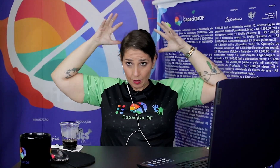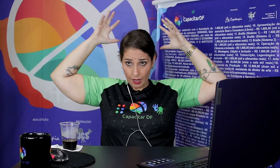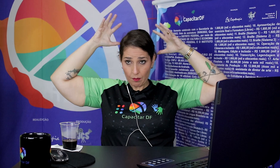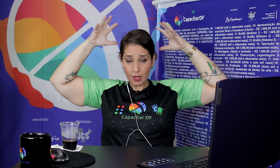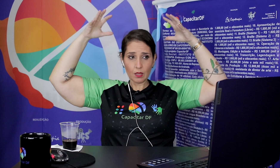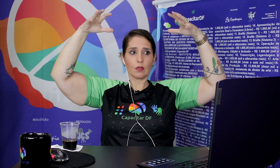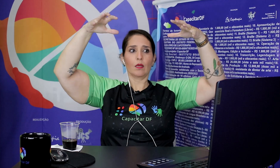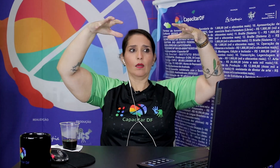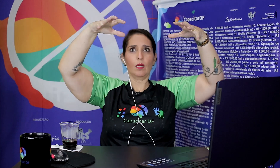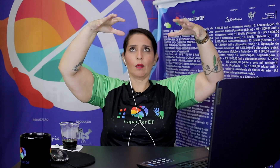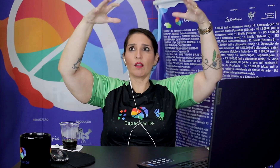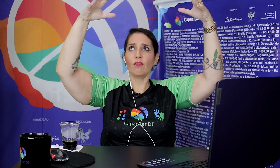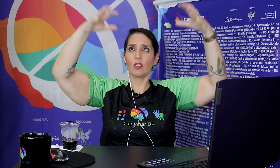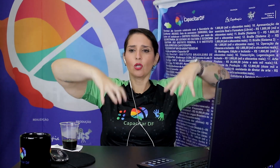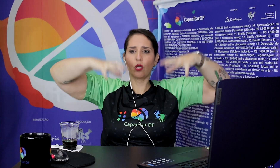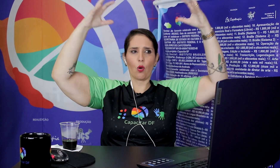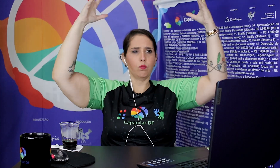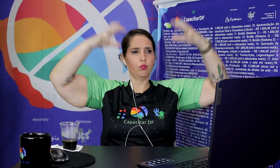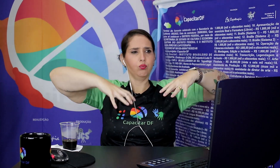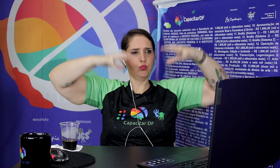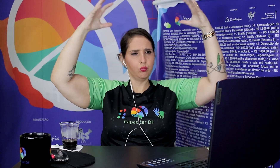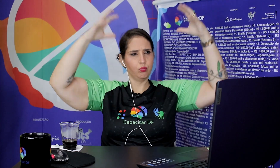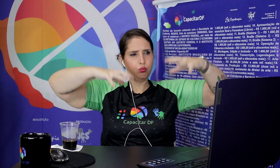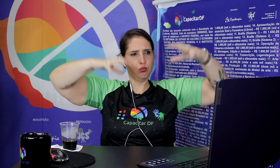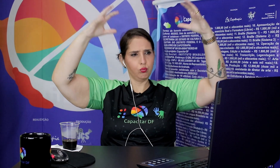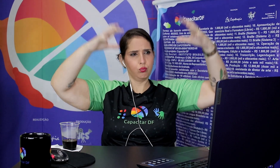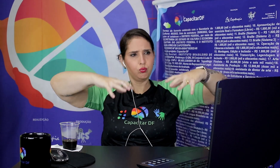atrás da minha cabeça. É na minha frente aqui, ó.